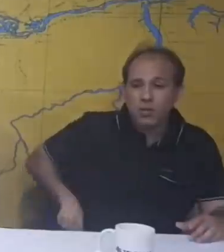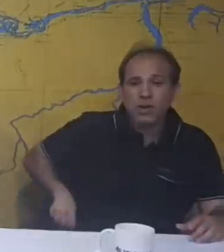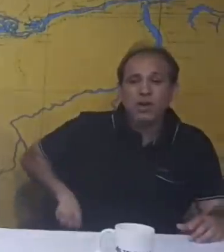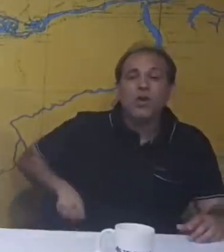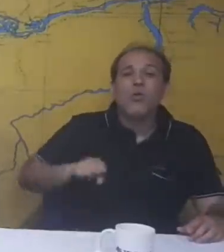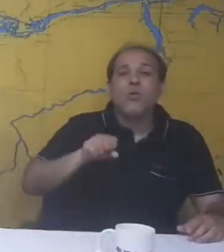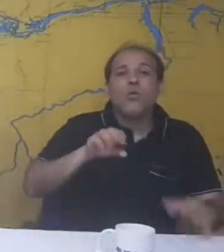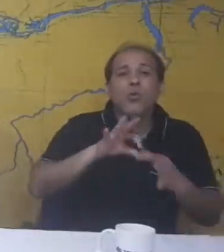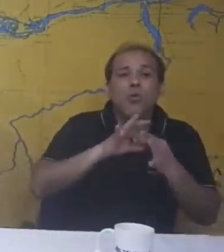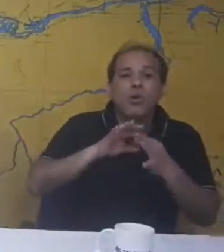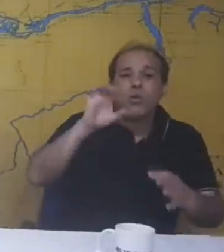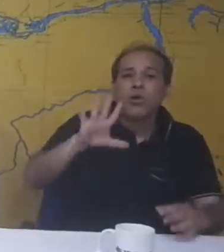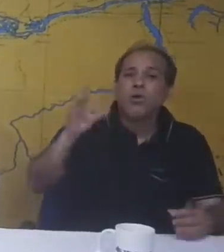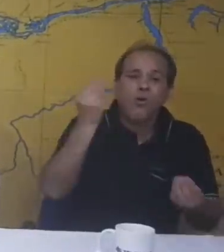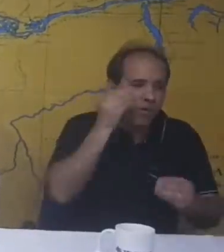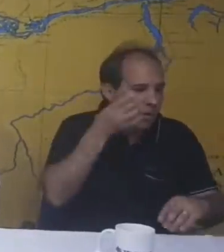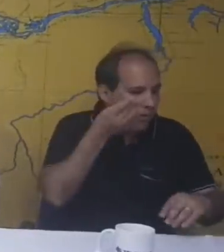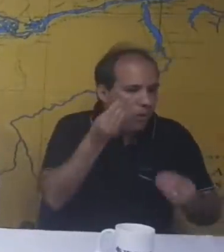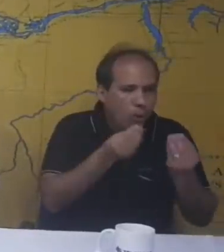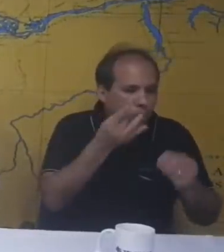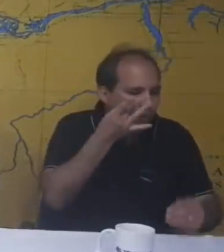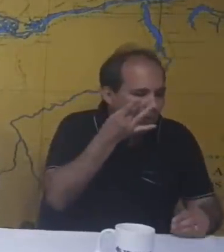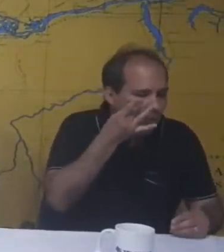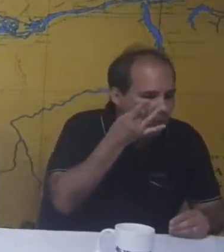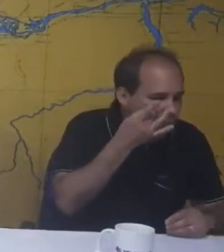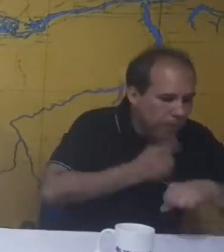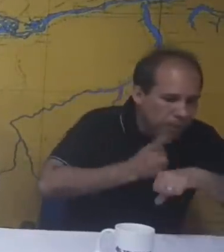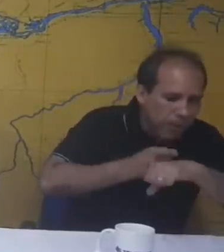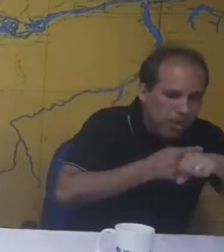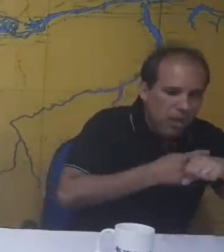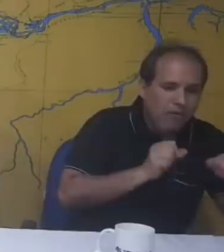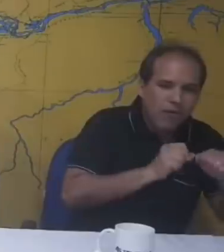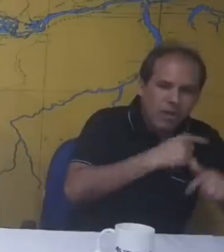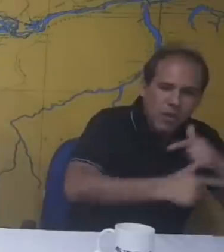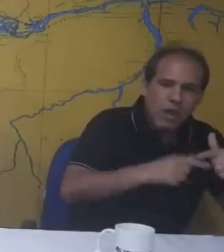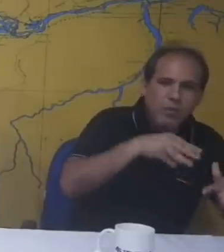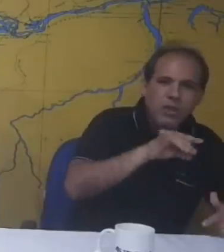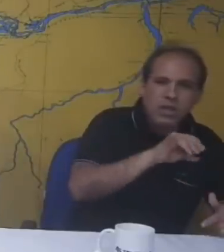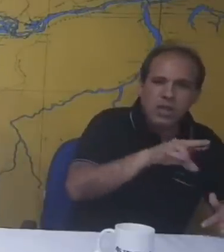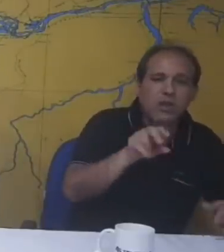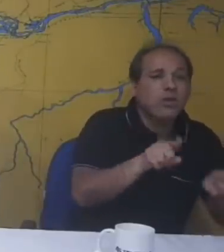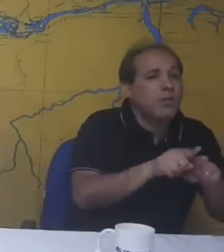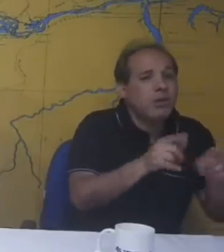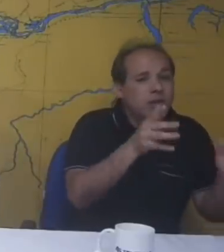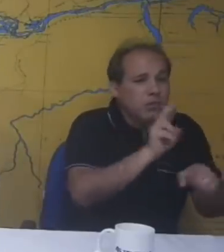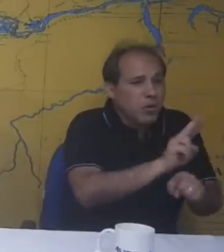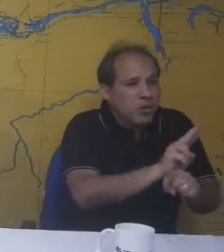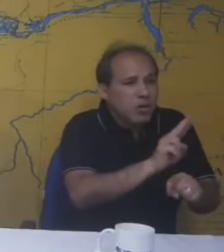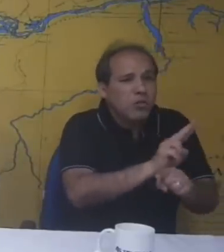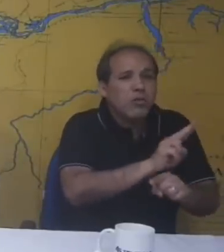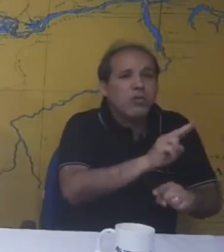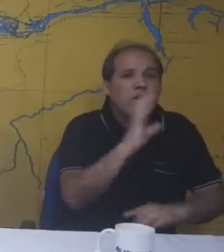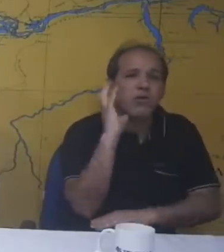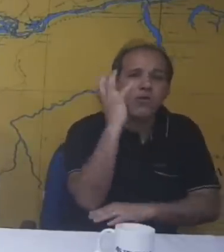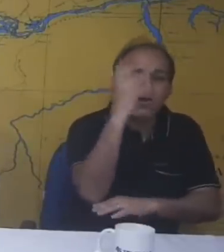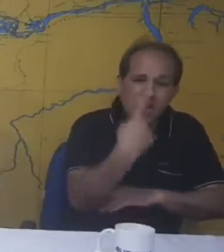puderam conhecer como nós realizamos mineração e preservamos a Floresta Nacional do Carajás, que